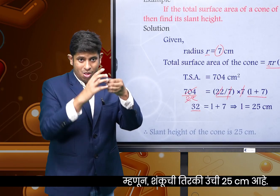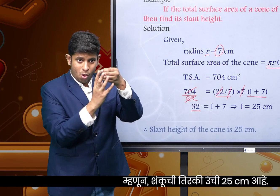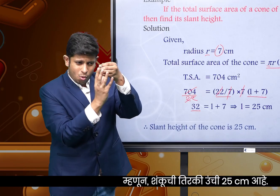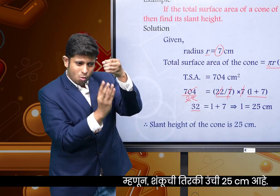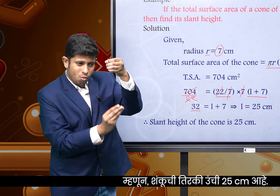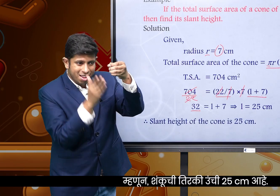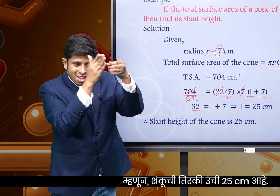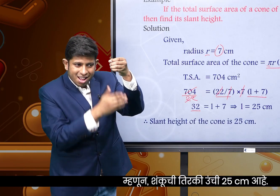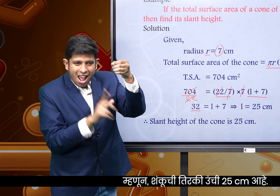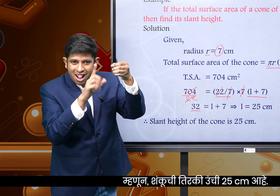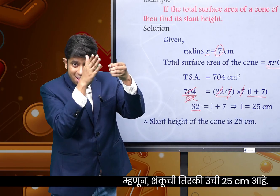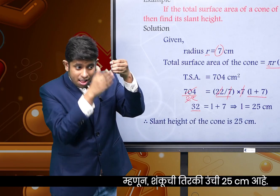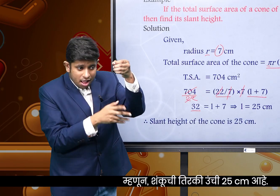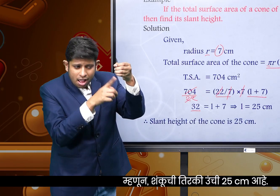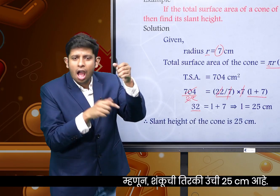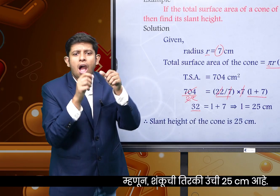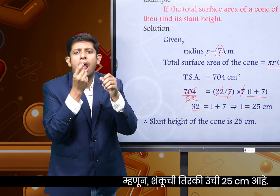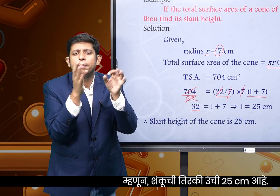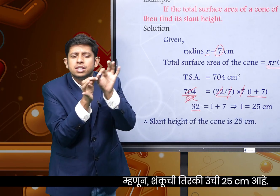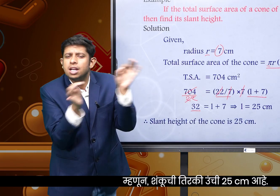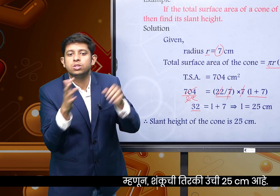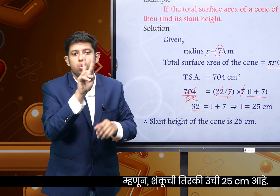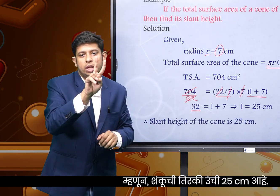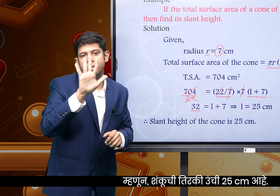म्हणून शंकूची तिरकी उंची 25 सेंटीमीटर आहे.